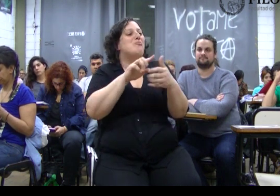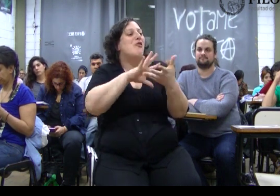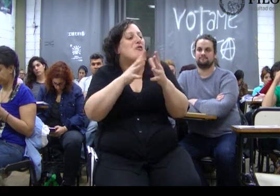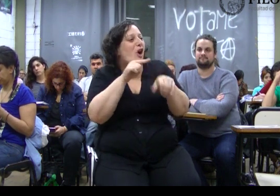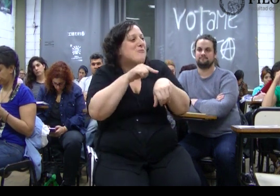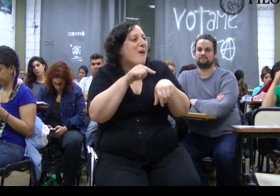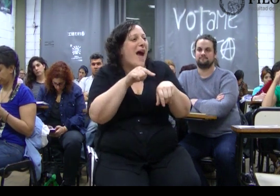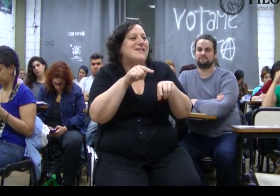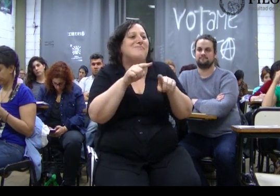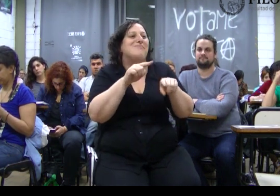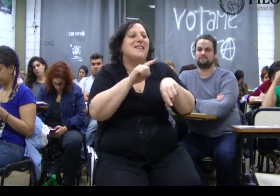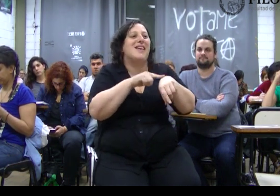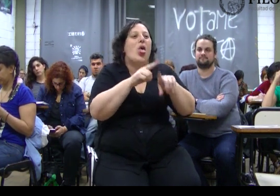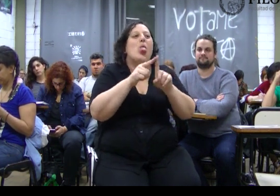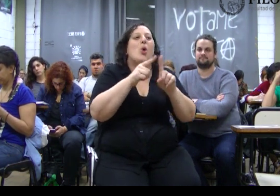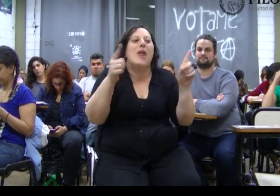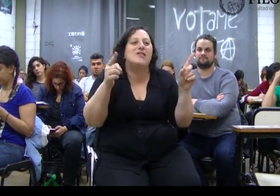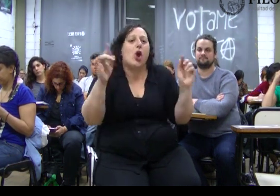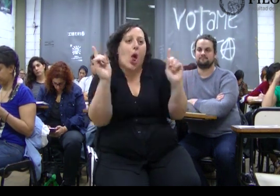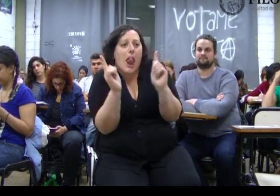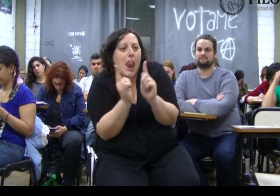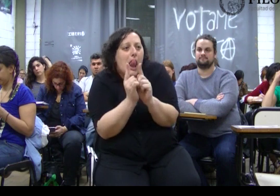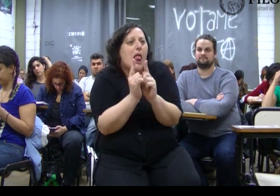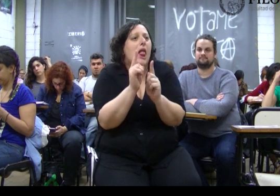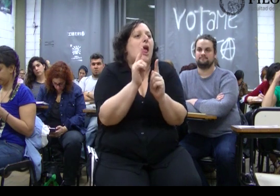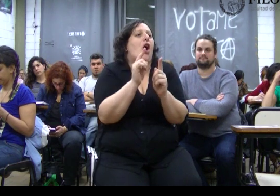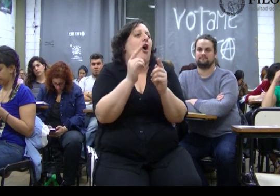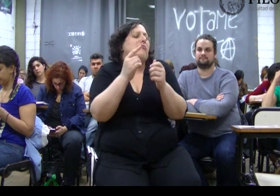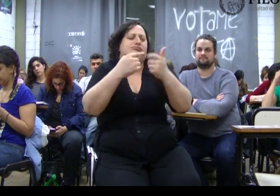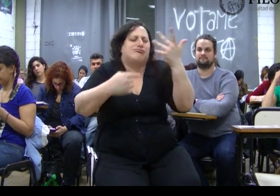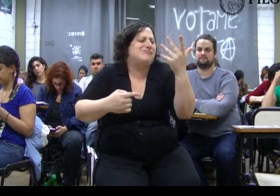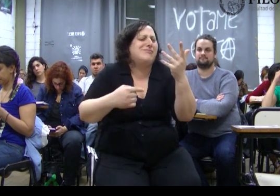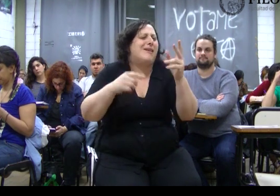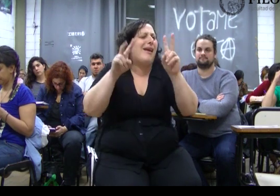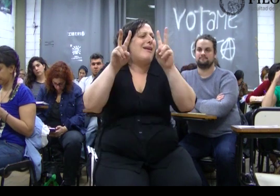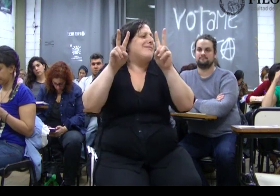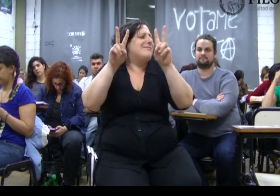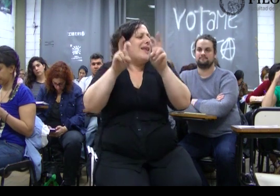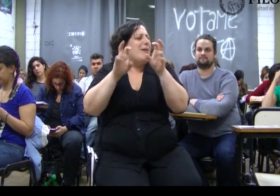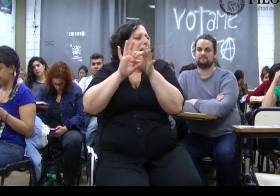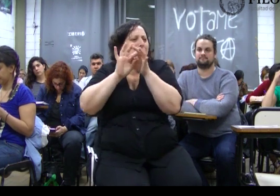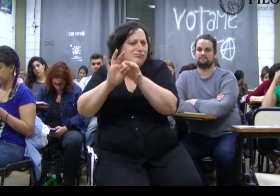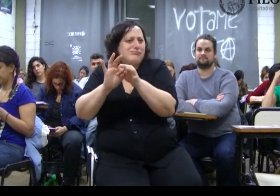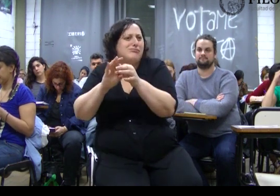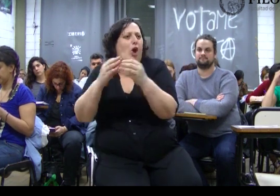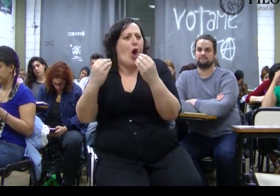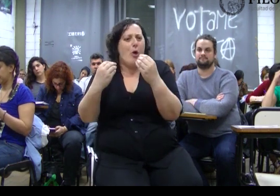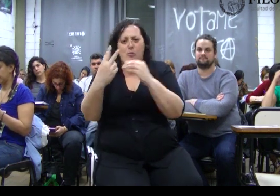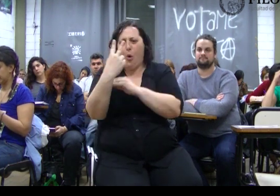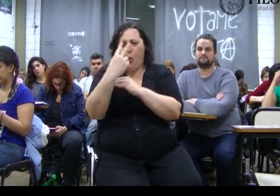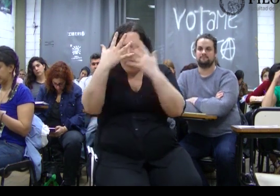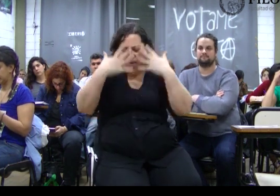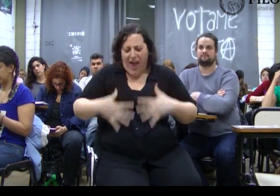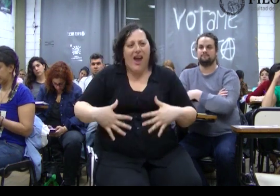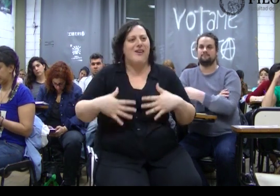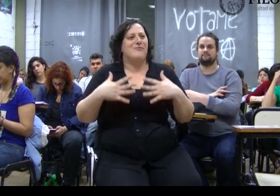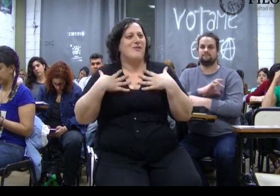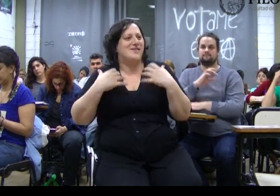es la adherencia, bueno, todas temáticas que se refieren al eje del cuidado del cuerpo y la